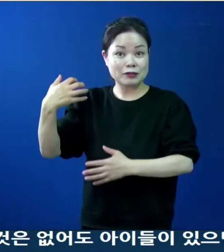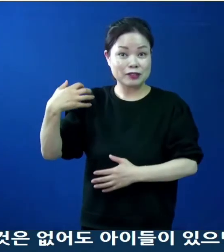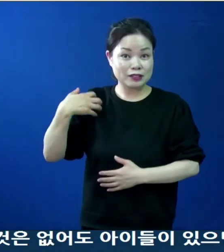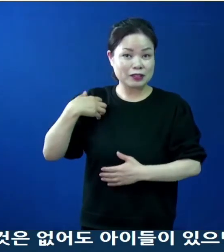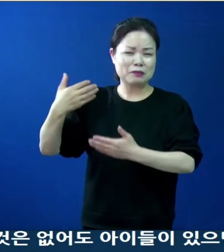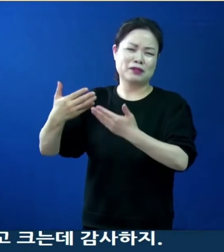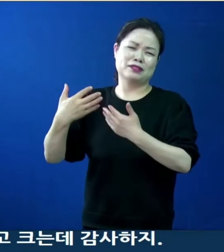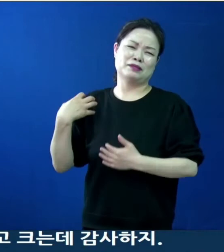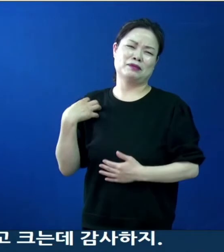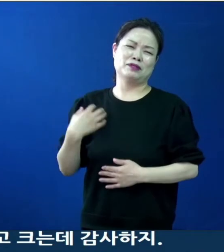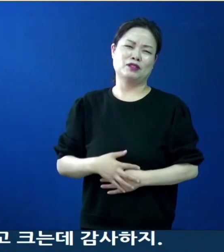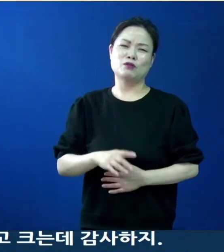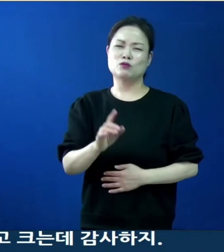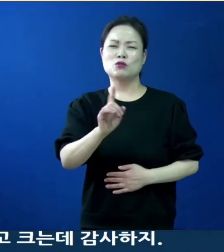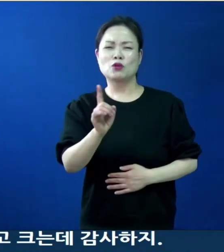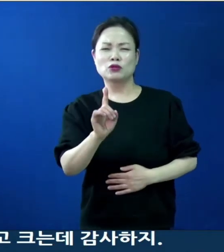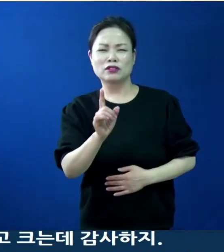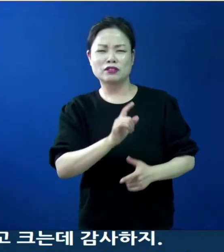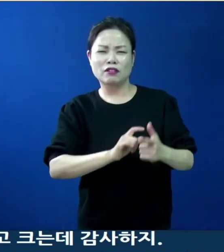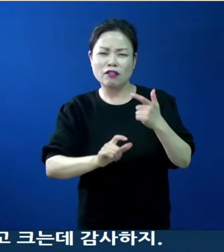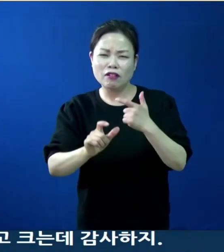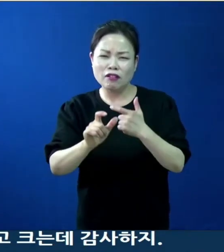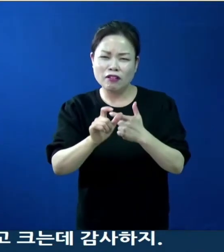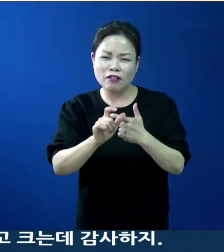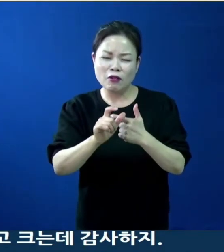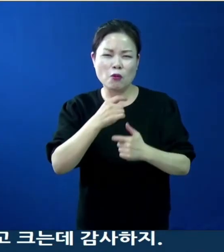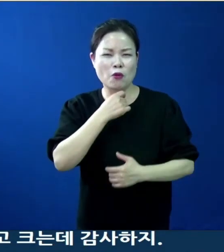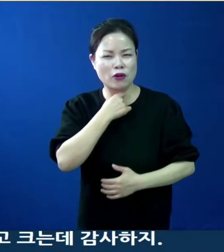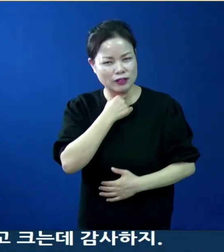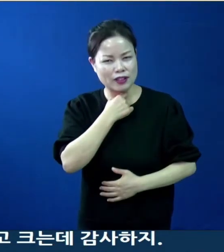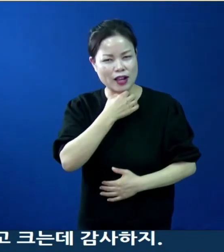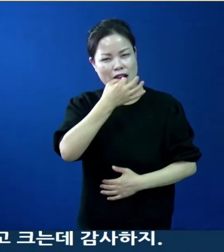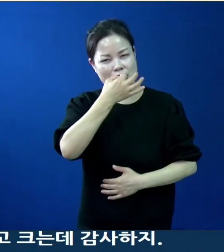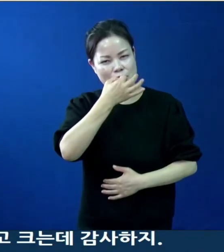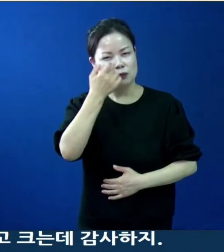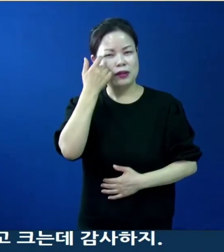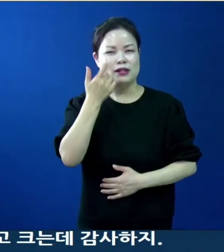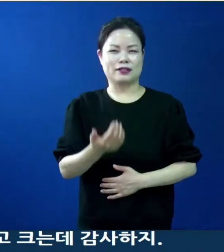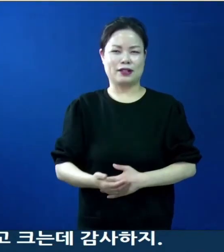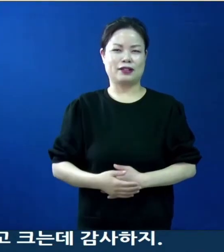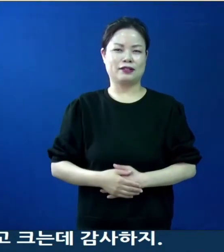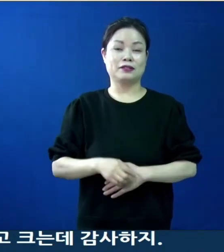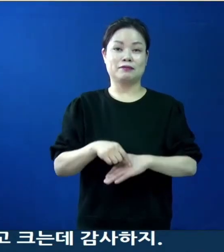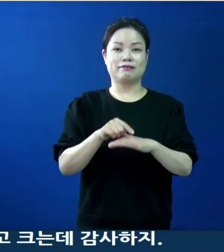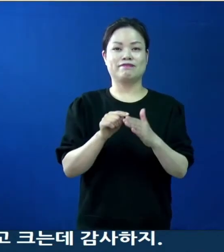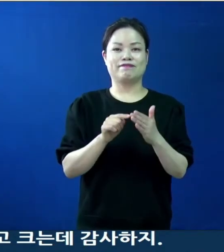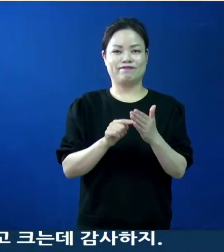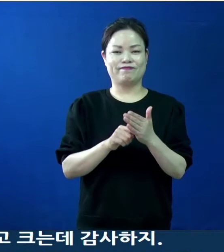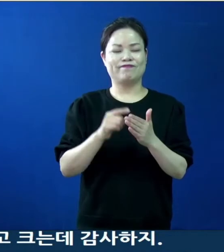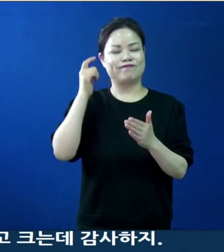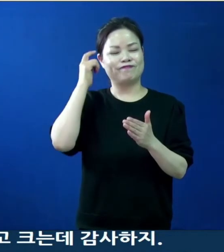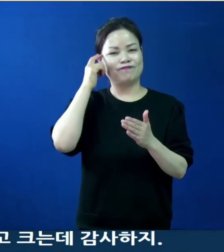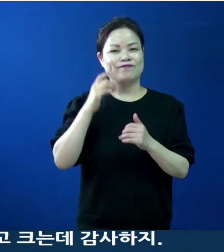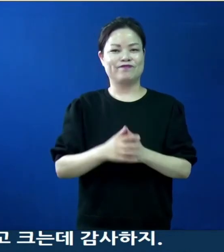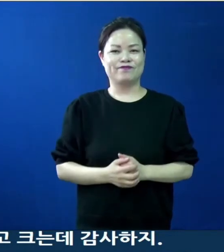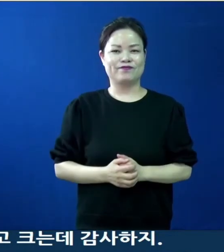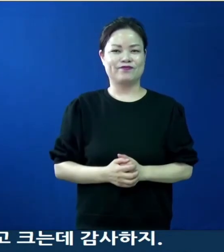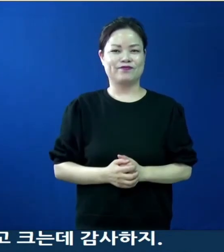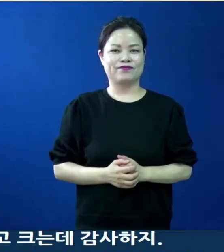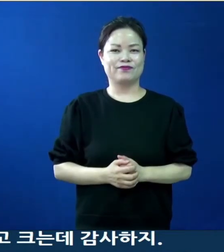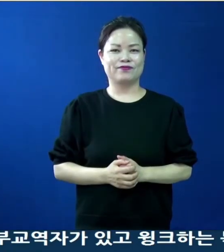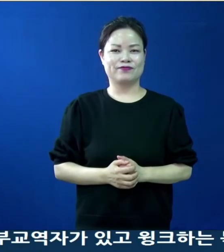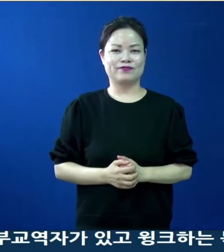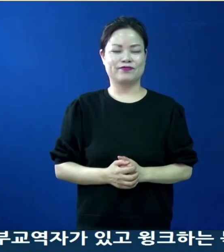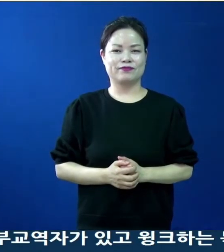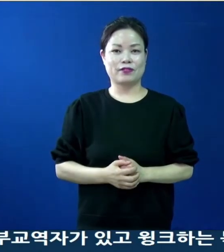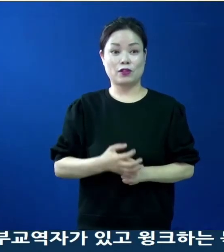감당하고 있는데 무엇을 내가 더 여기서 원하고 욕심을 부려야 할까, 이런 마음이 드는 거예요. 그러니까